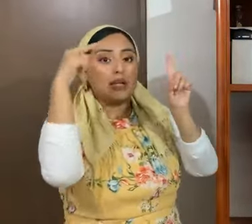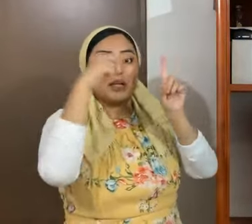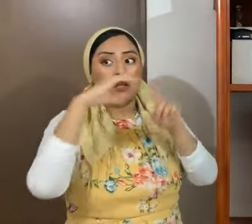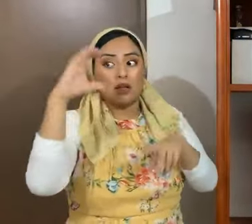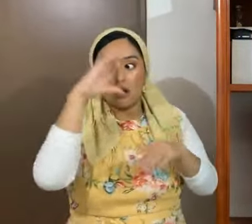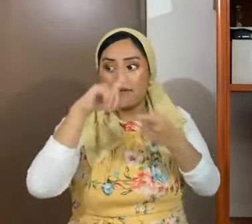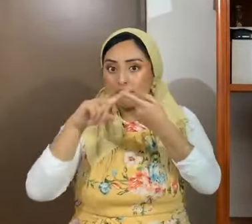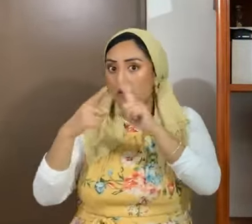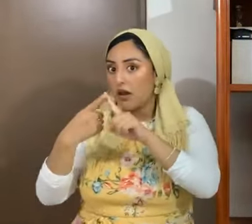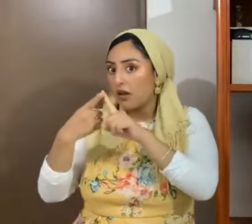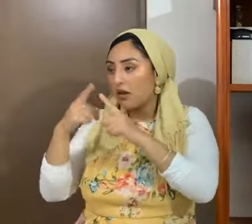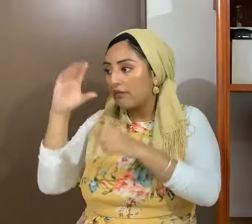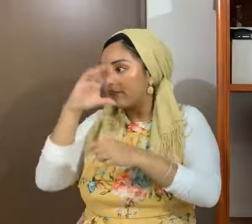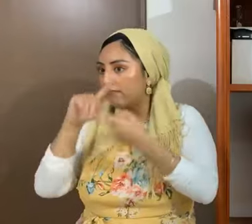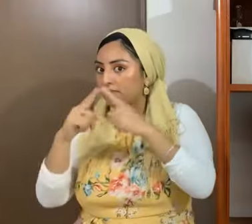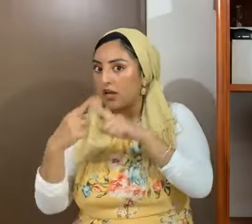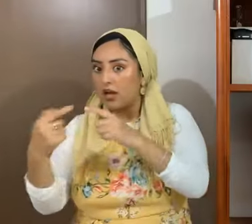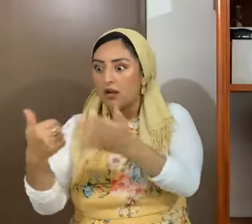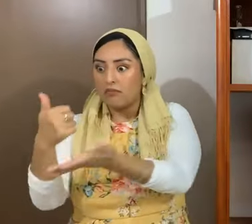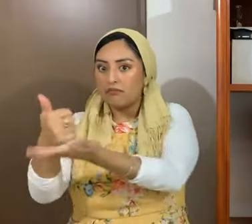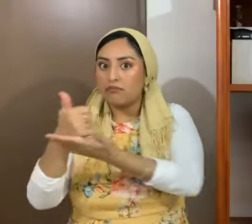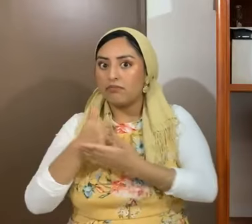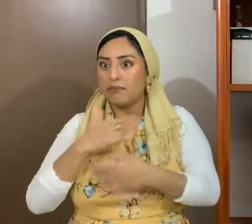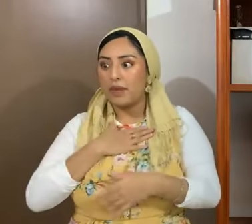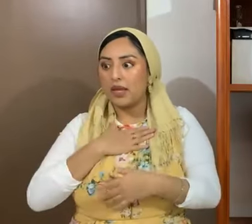buscó? Cómplices, cómplices.